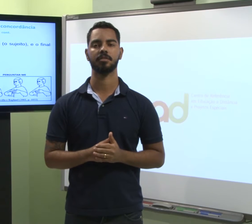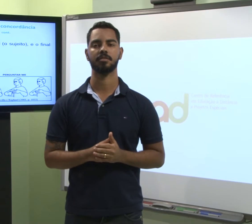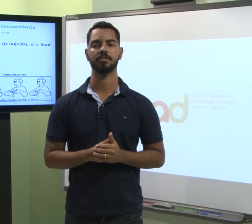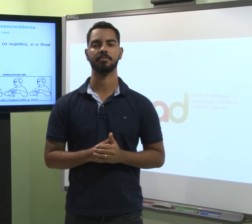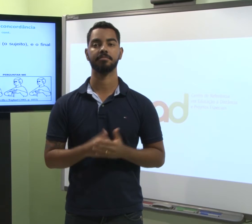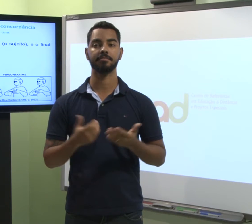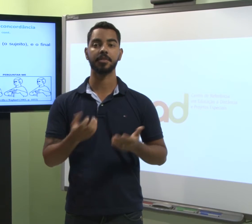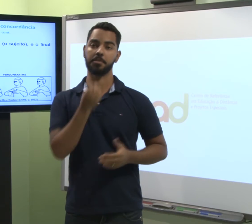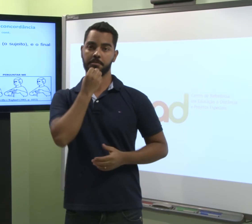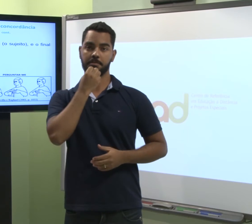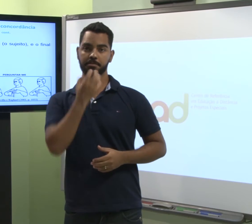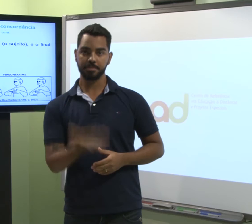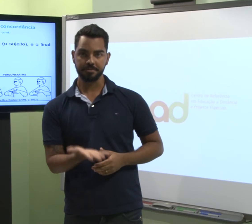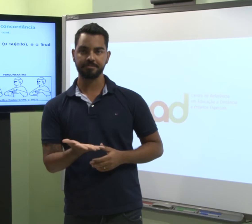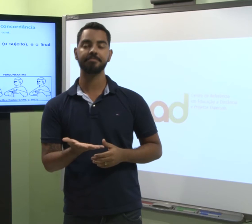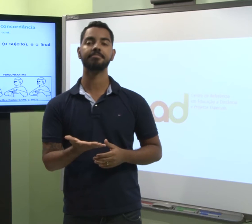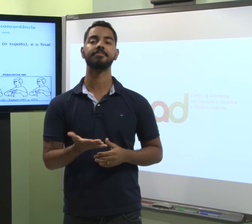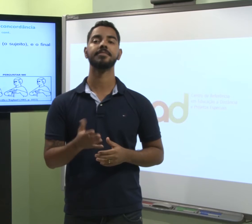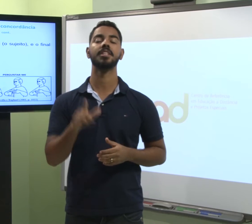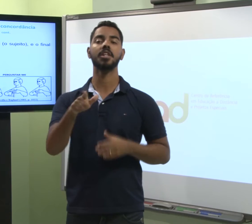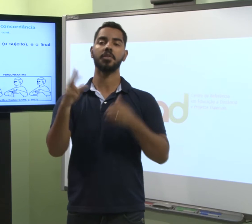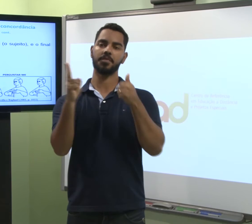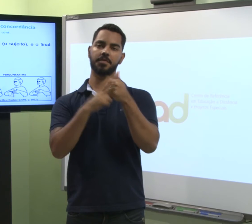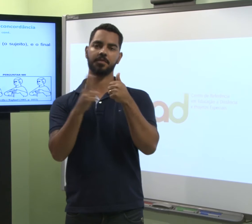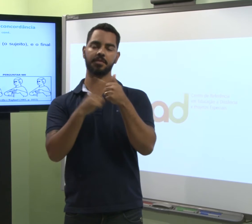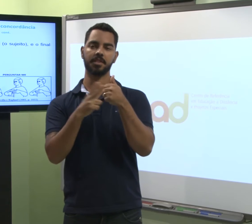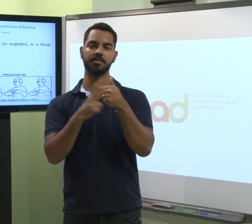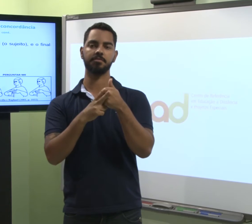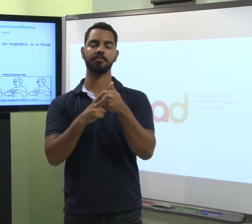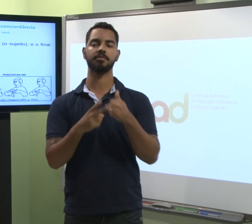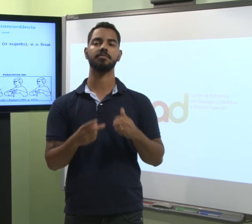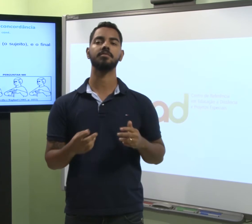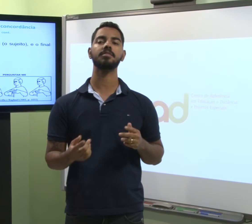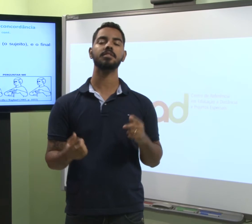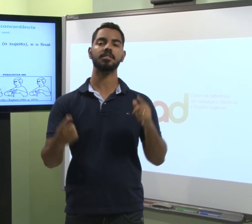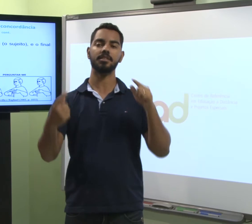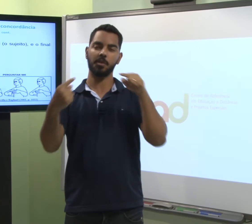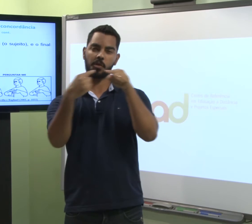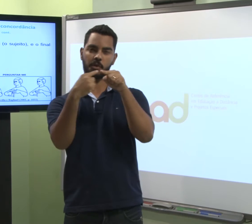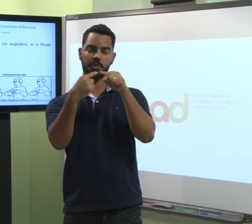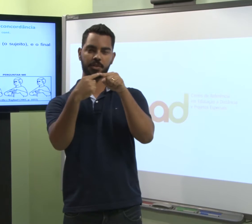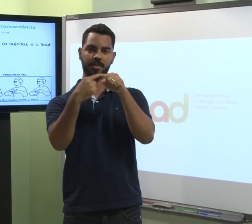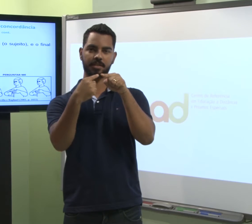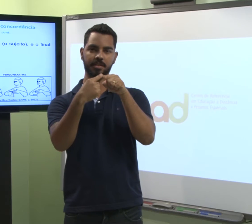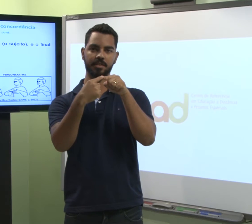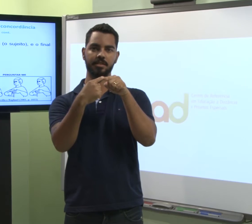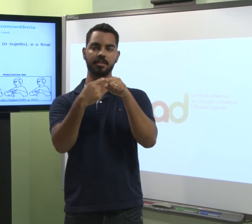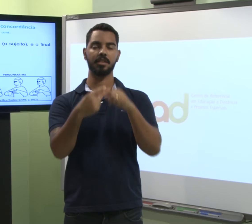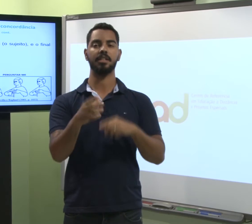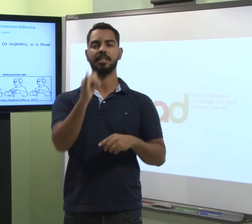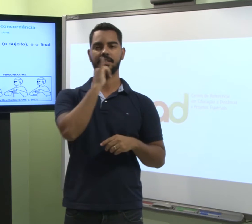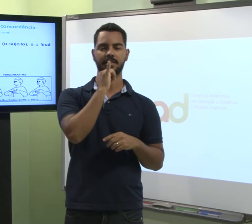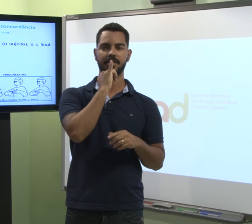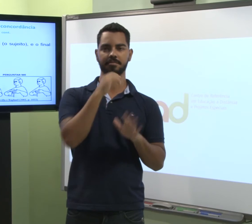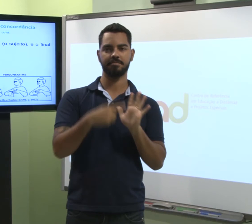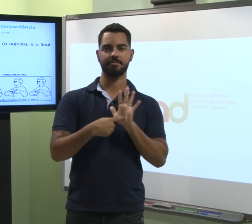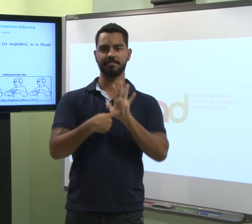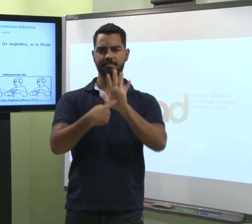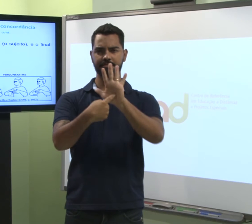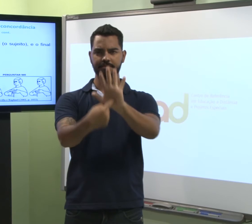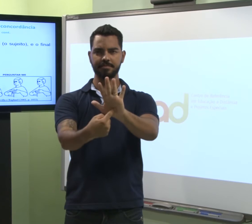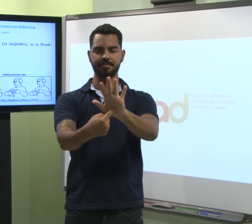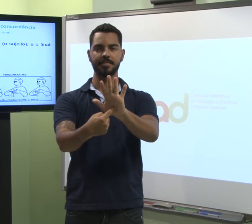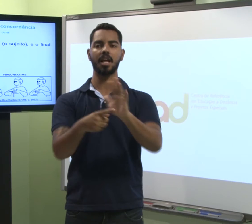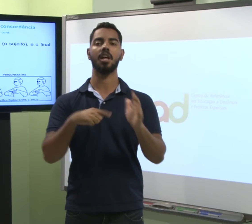Bom, agora vamos ver um pouquinho sobre os verbos com concordância, dando continuidade à exemplificação sobre os verbos